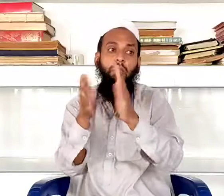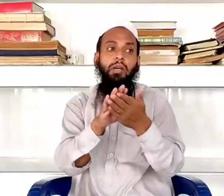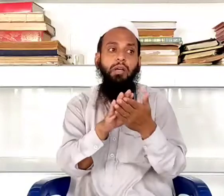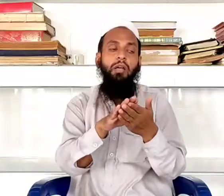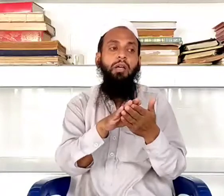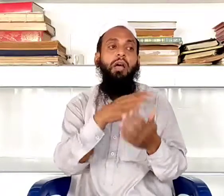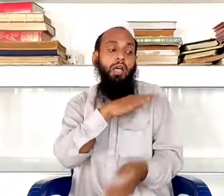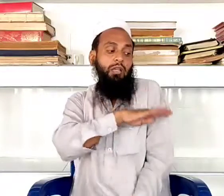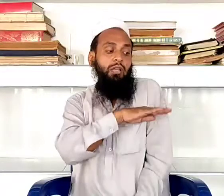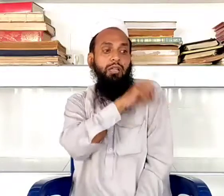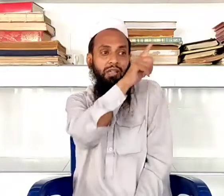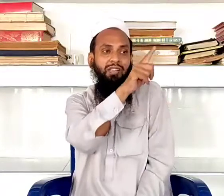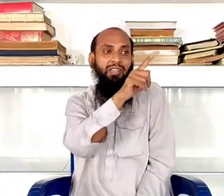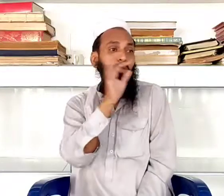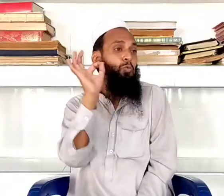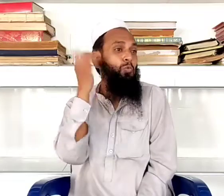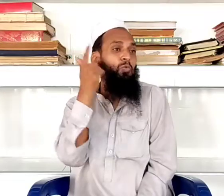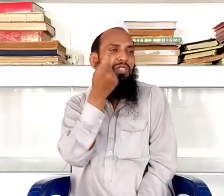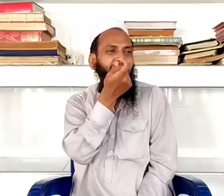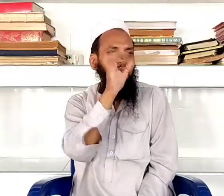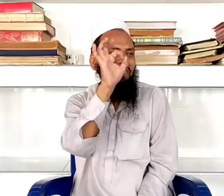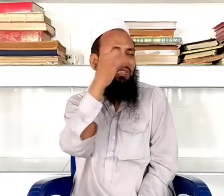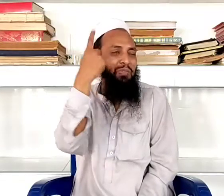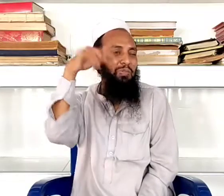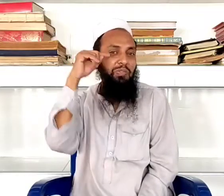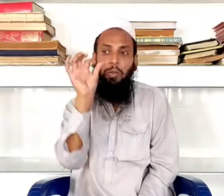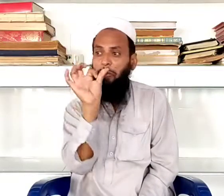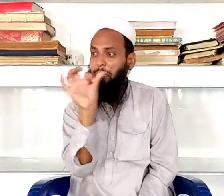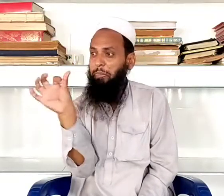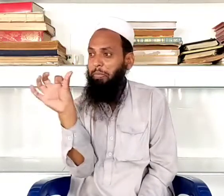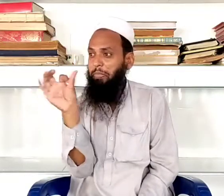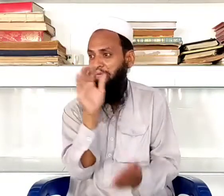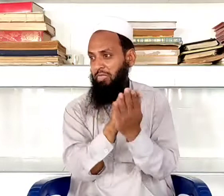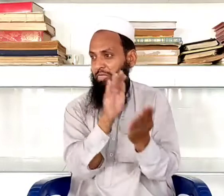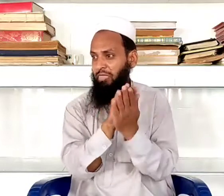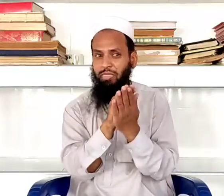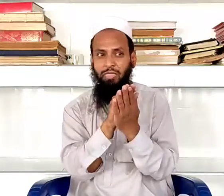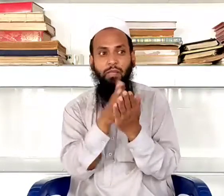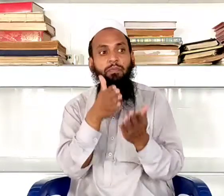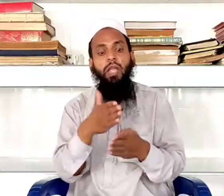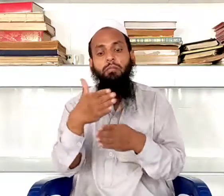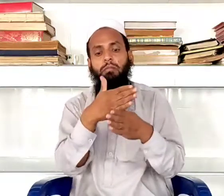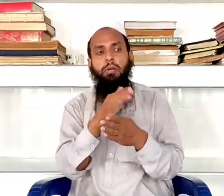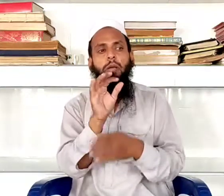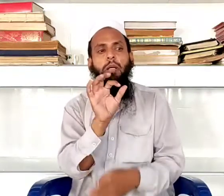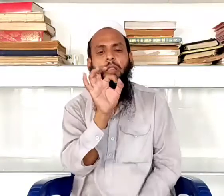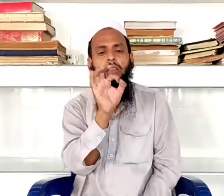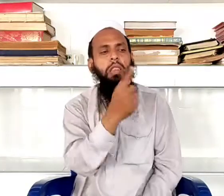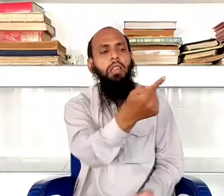मेनू अपने भाई की विरासत बड़ा थोड़ा सिर्फ एक दिरम मिले। जनाबे अली रज़ी अल्लाह तआला अन्हु फरमांदे ने,